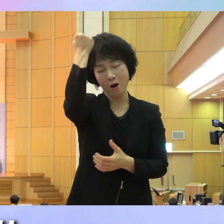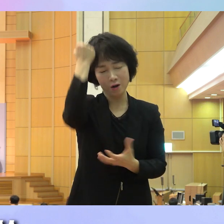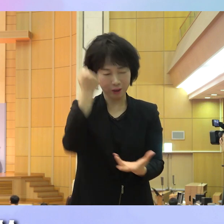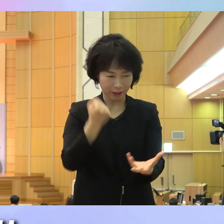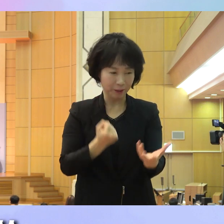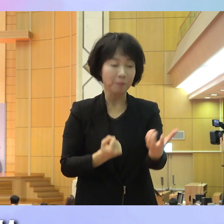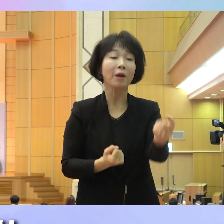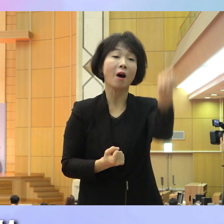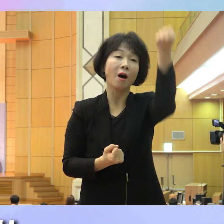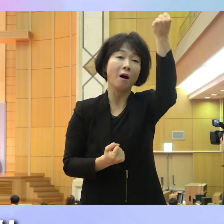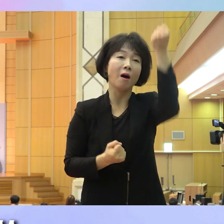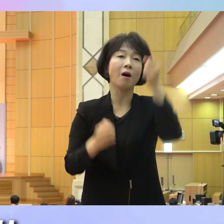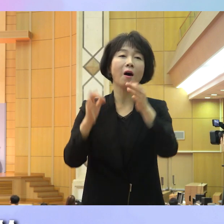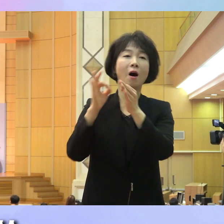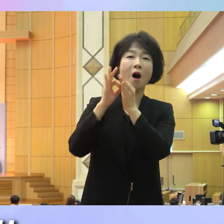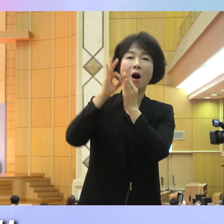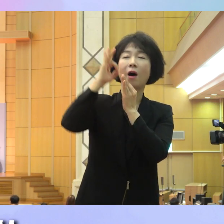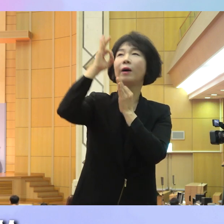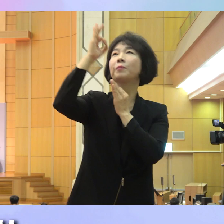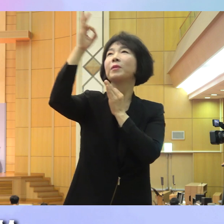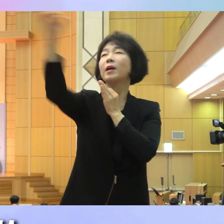구원 얻으며